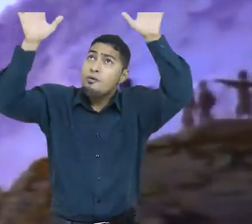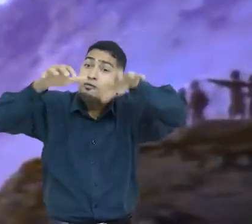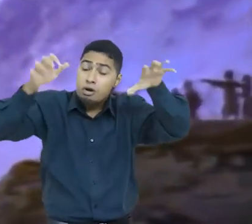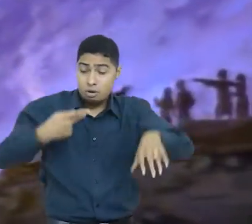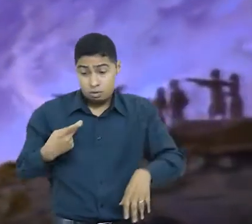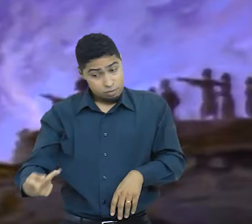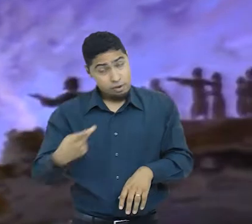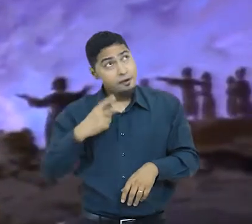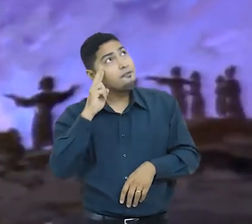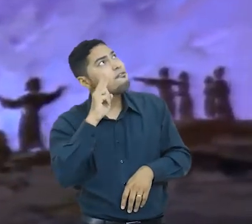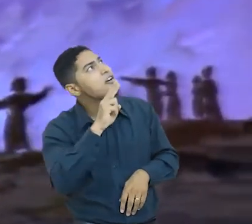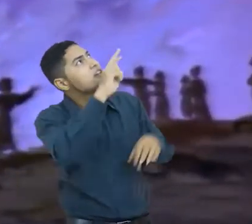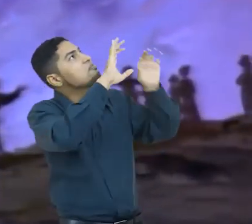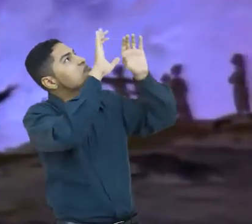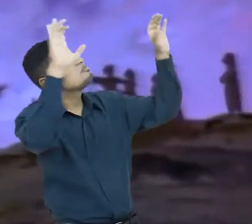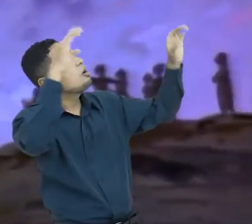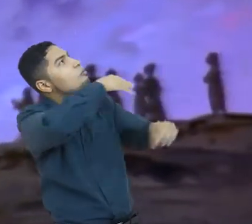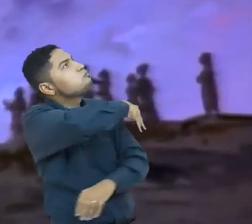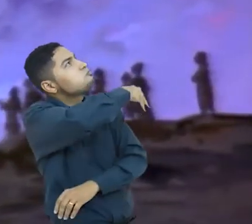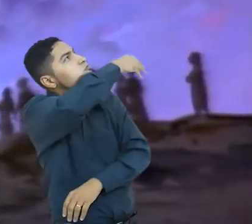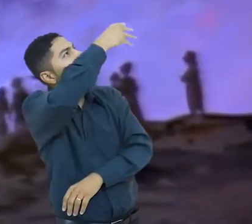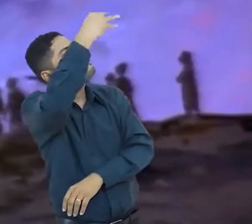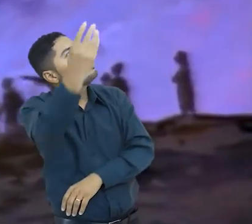o arco-íris e nos lembraremos da promessa.